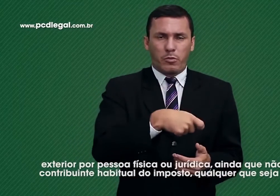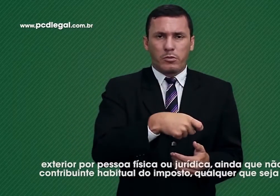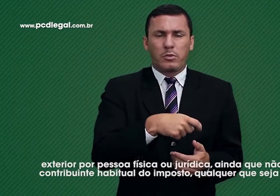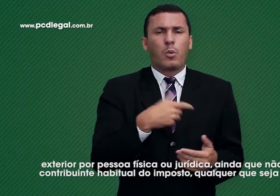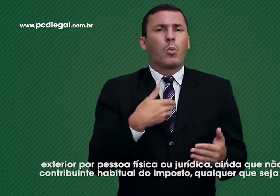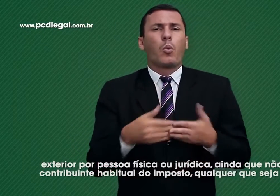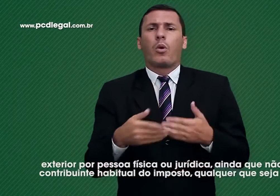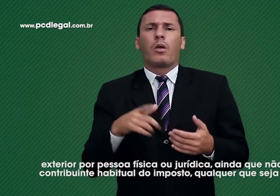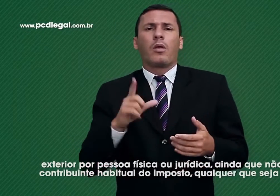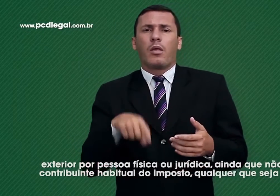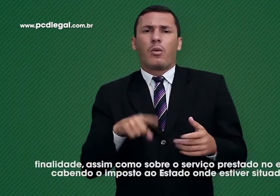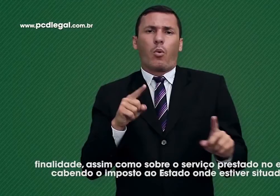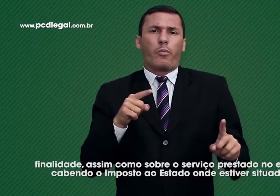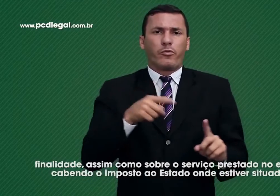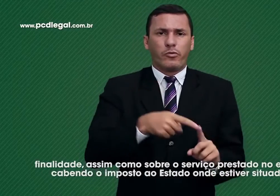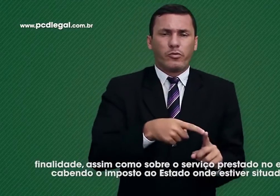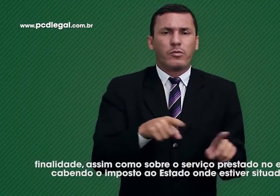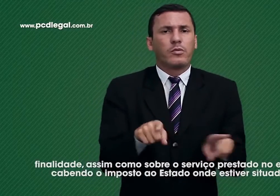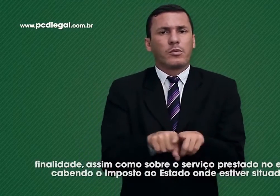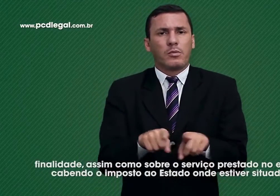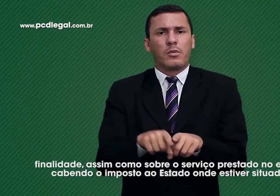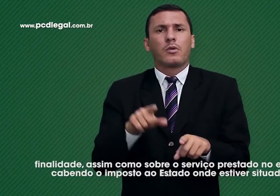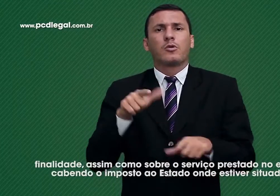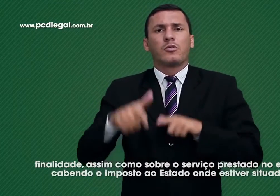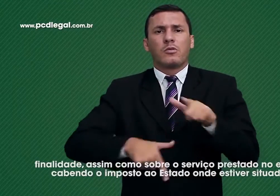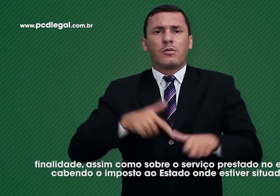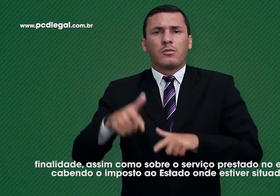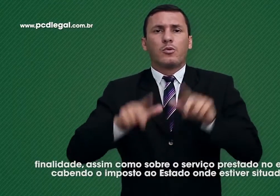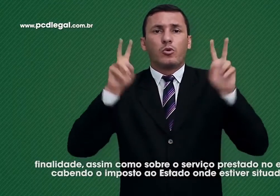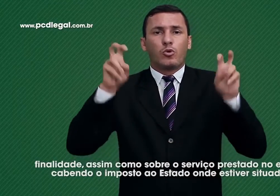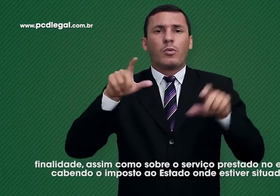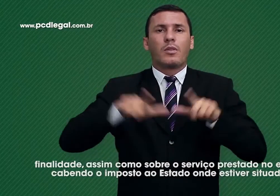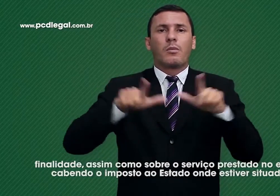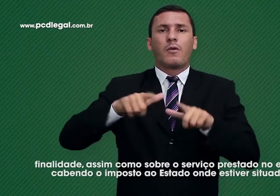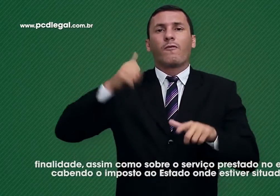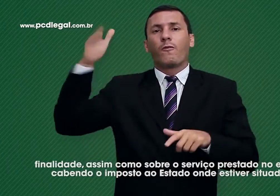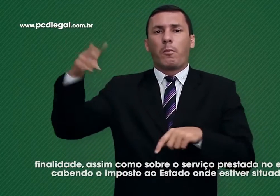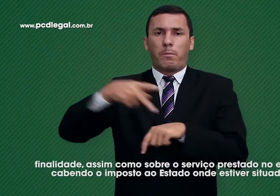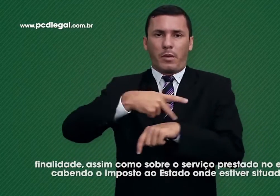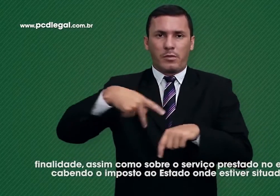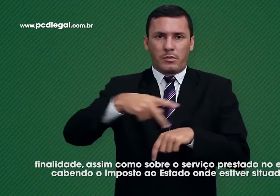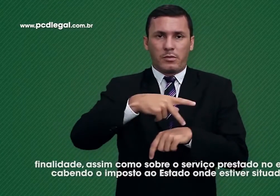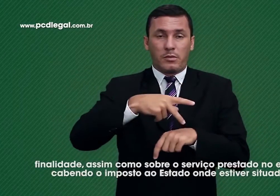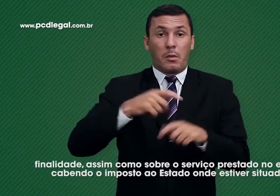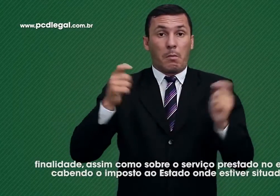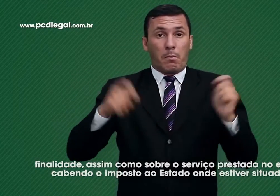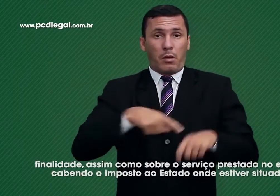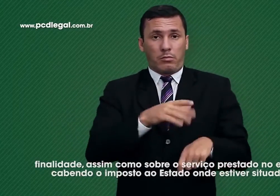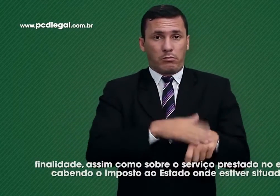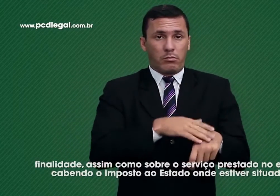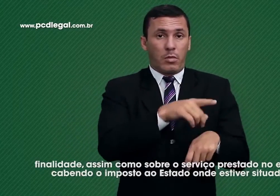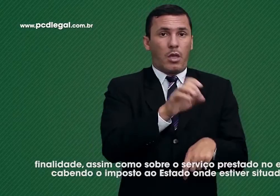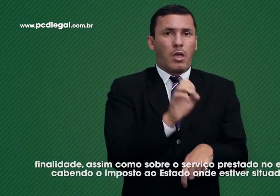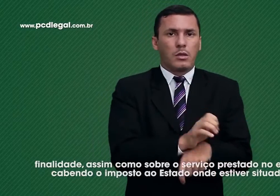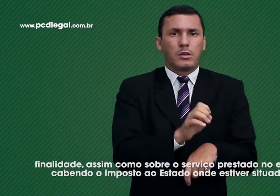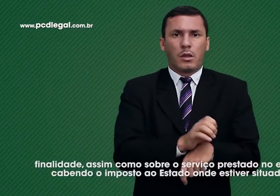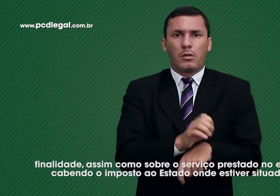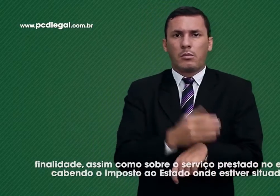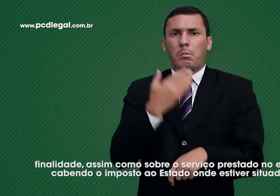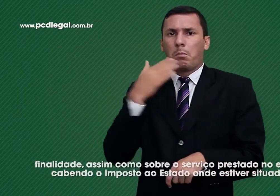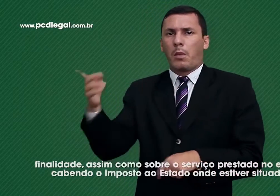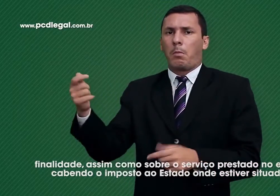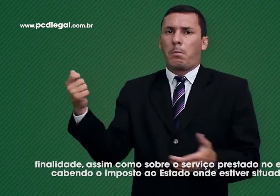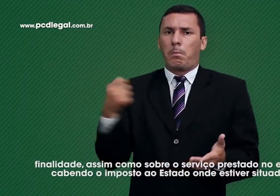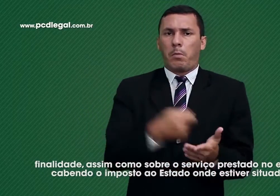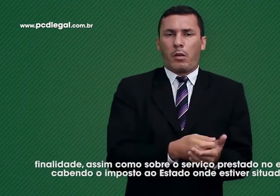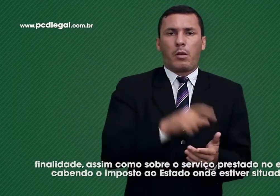imposto, qualquer que seja a sua finalidade, assim como sobre o serviço prestado no exterior, cabendo o imposto